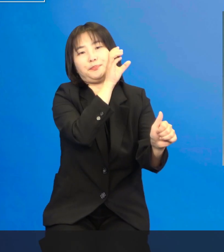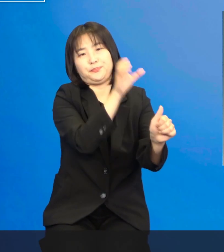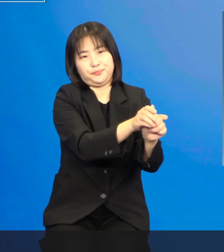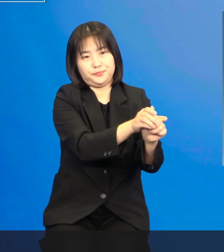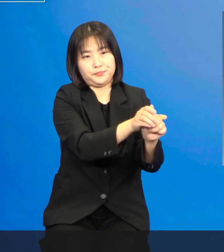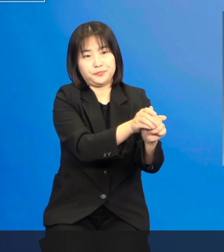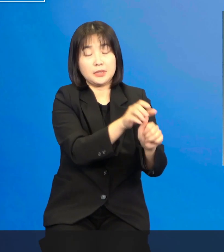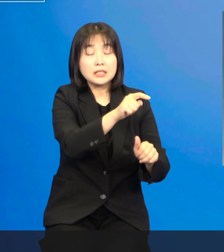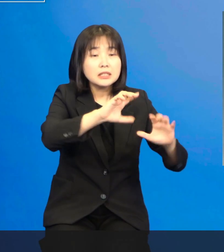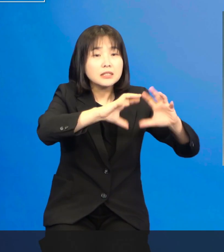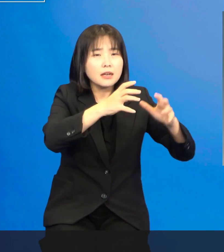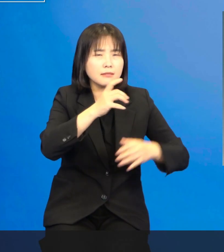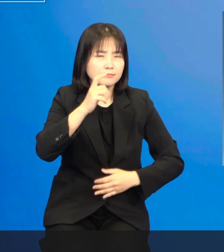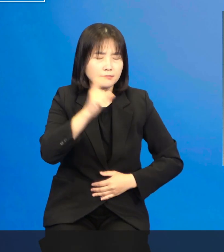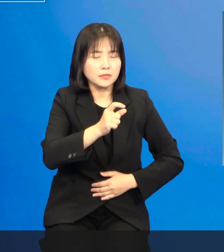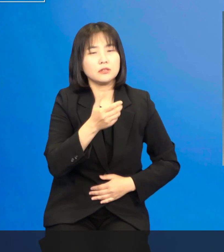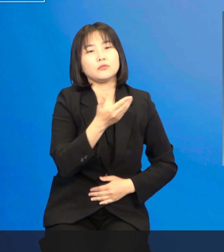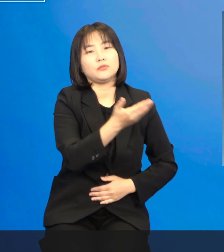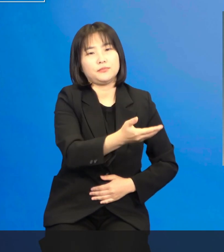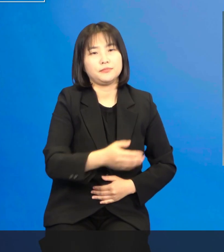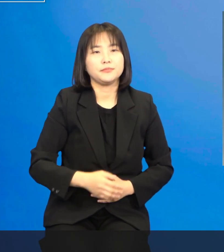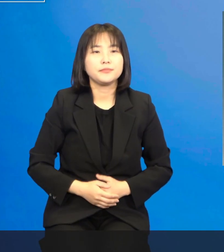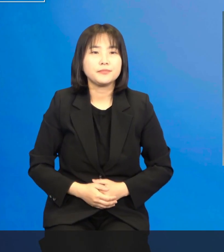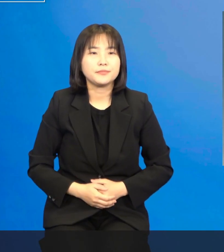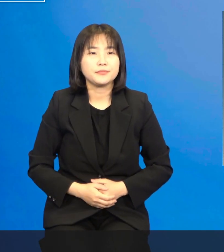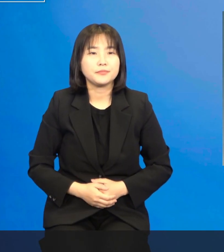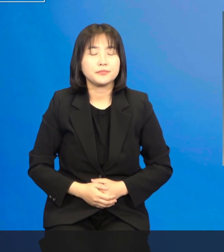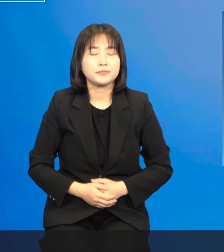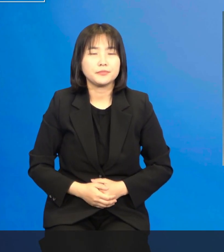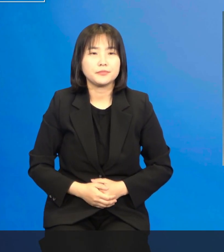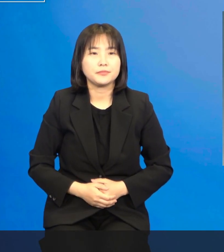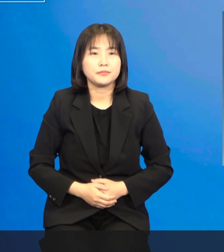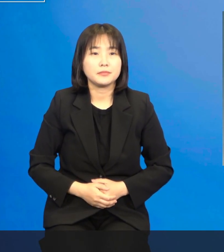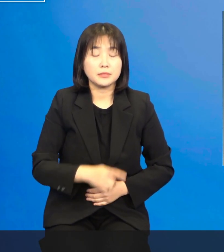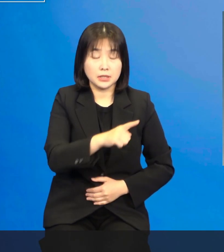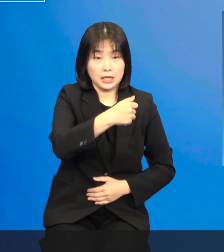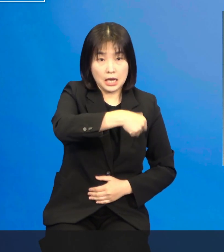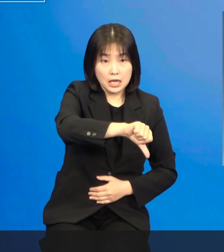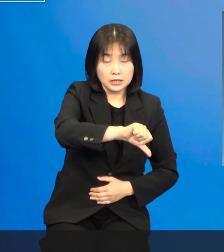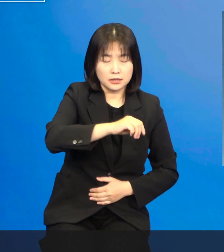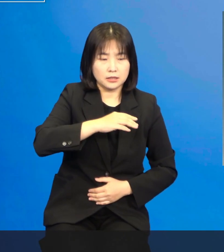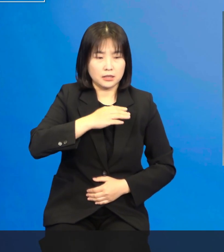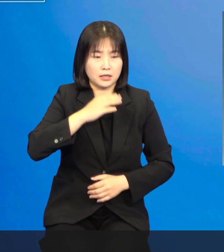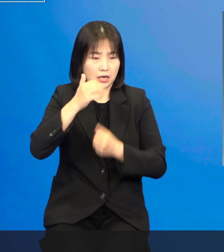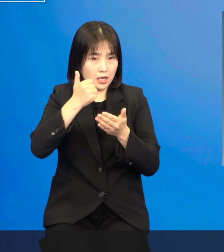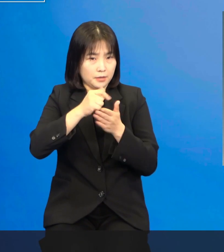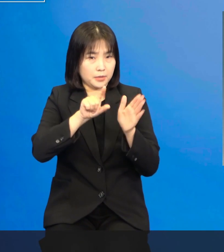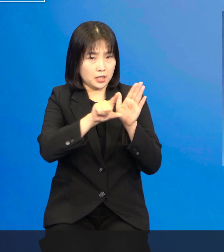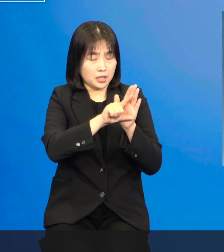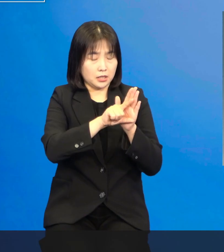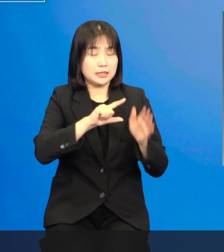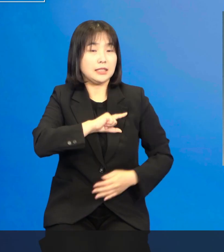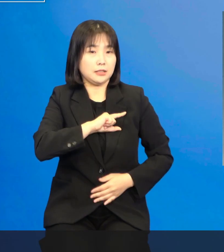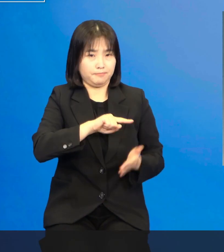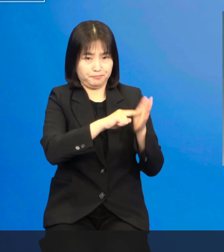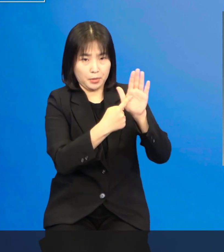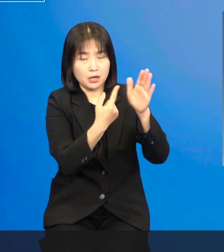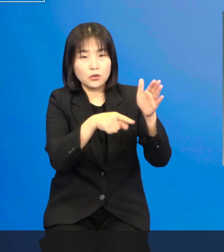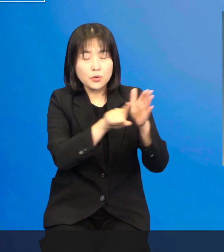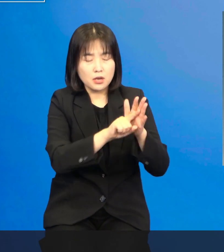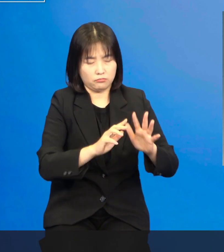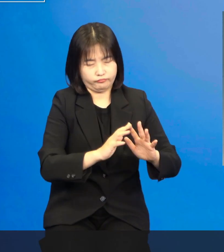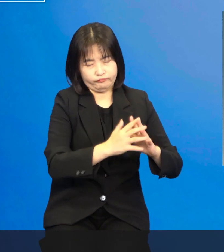세워서 그의 나라를 튼튼하게 하겠다. 바로 그가 나의 이름을 드러내려고 집을 지을